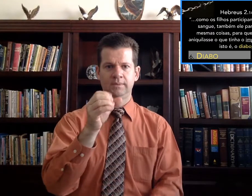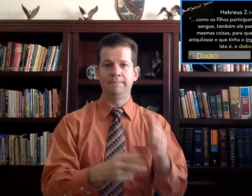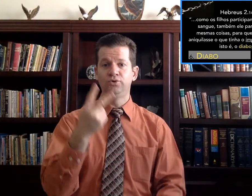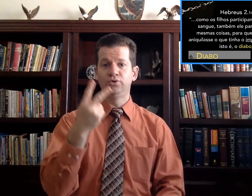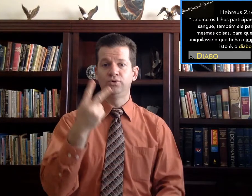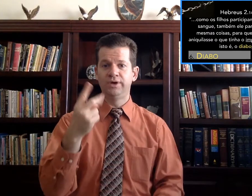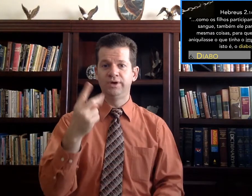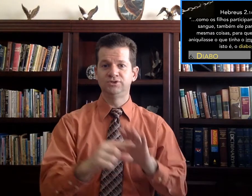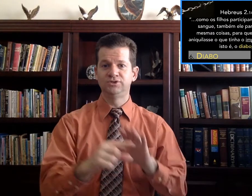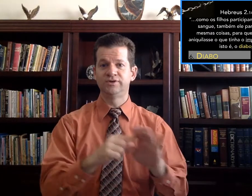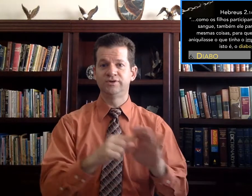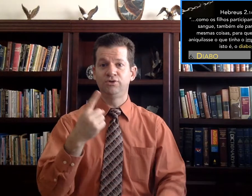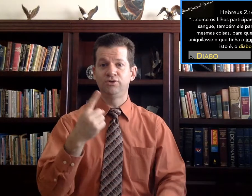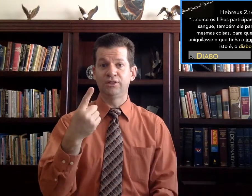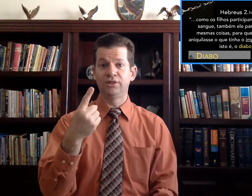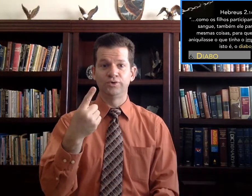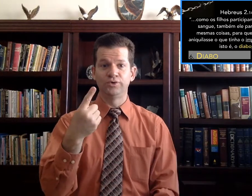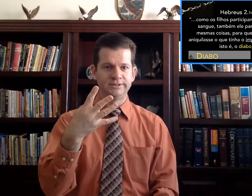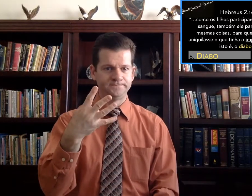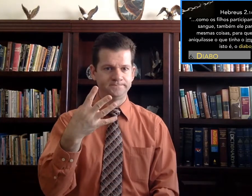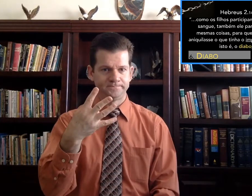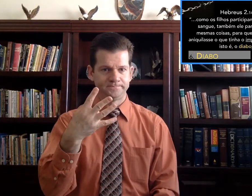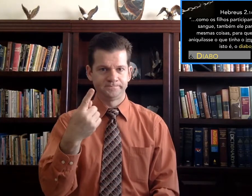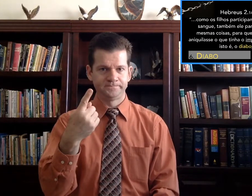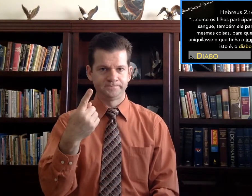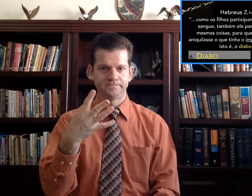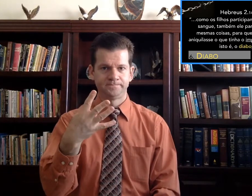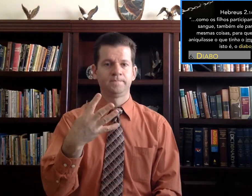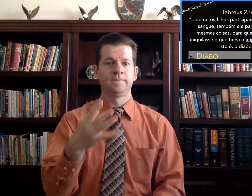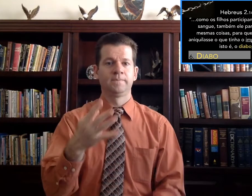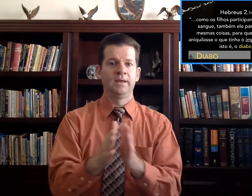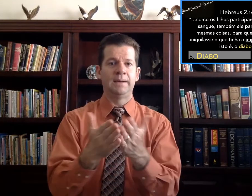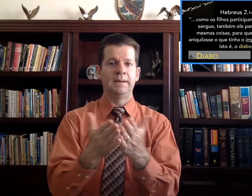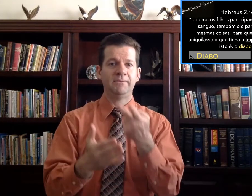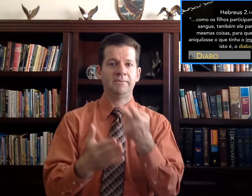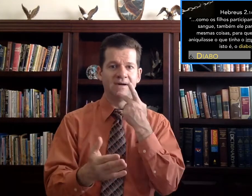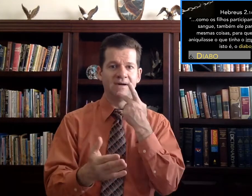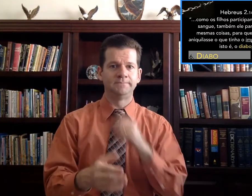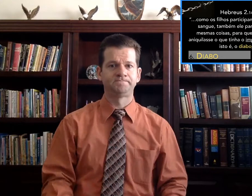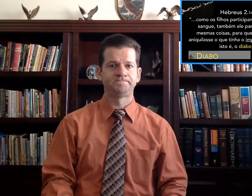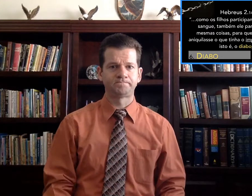capítulo 2, no versículo 14. A Bíblia fala: